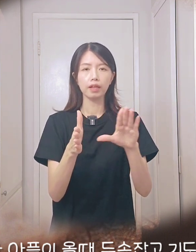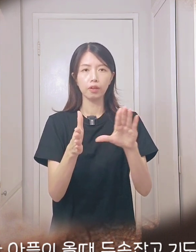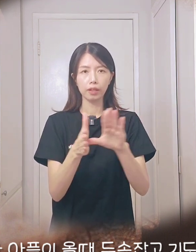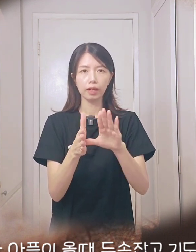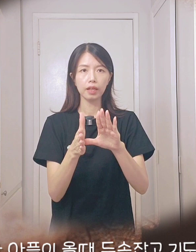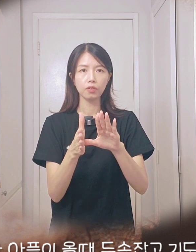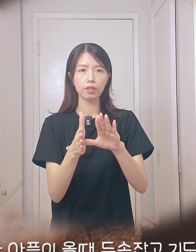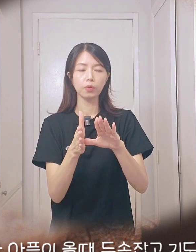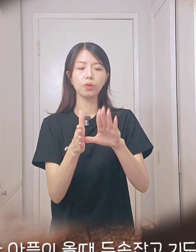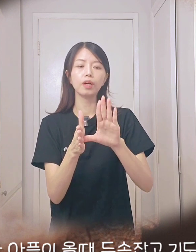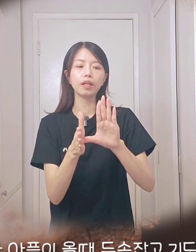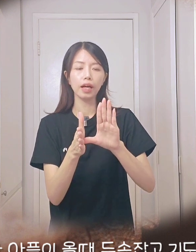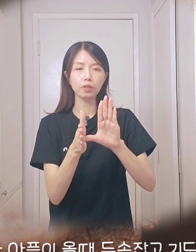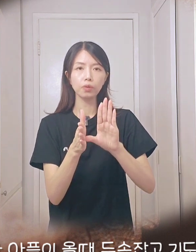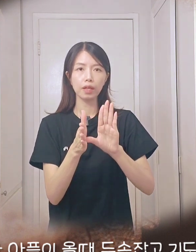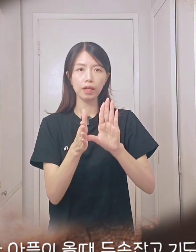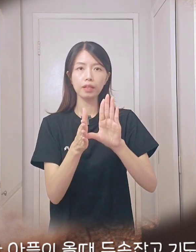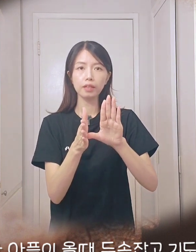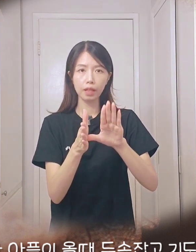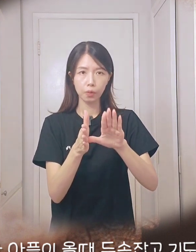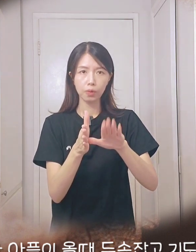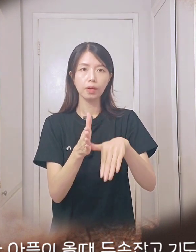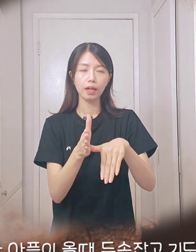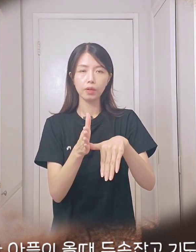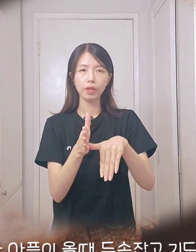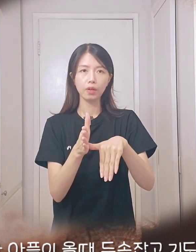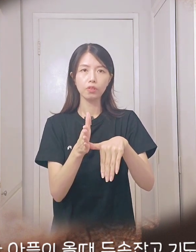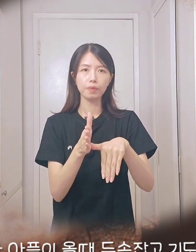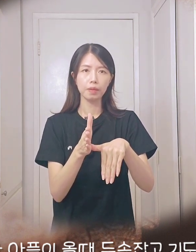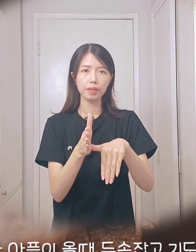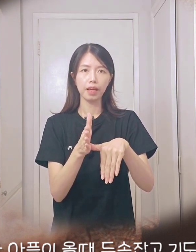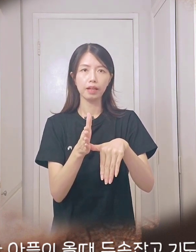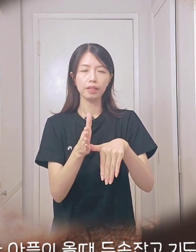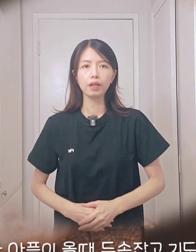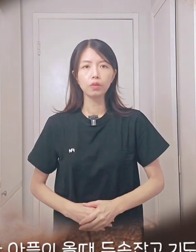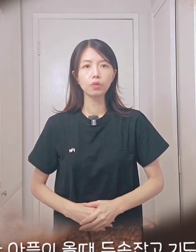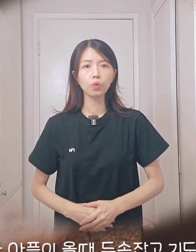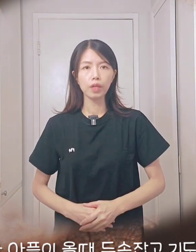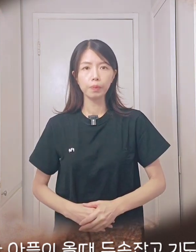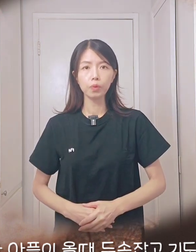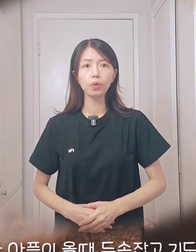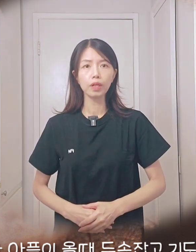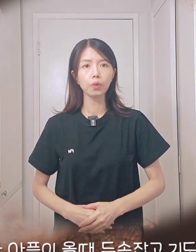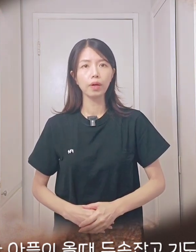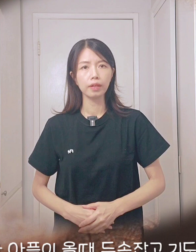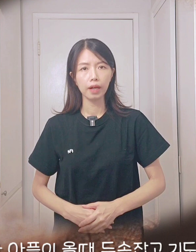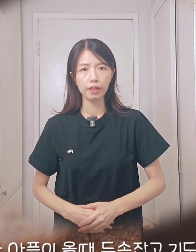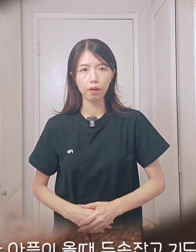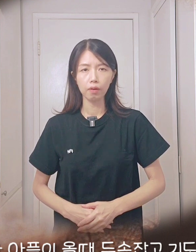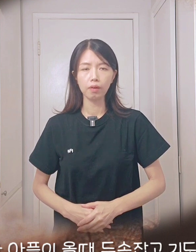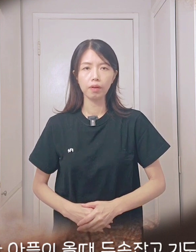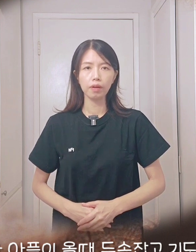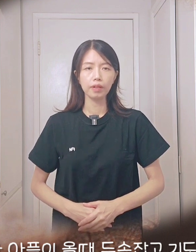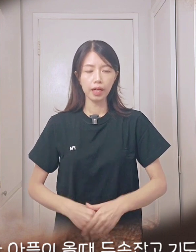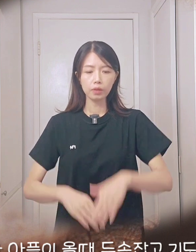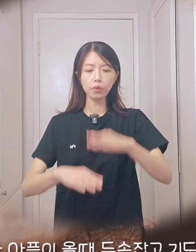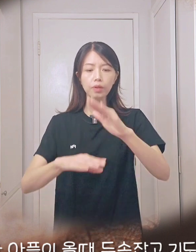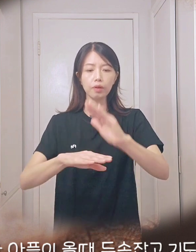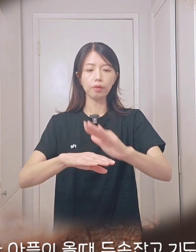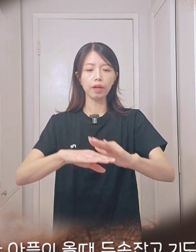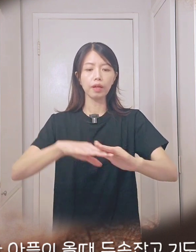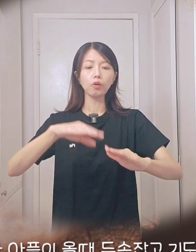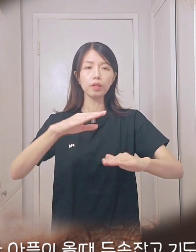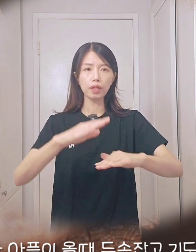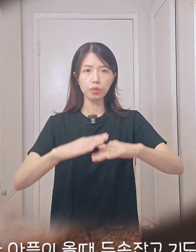바닥에 이렇게 닿게 해주시고 다른 손 4개는 그대로 아래로 내려주시면 됩니다. 두 손 잡고 기도하는 가정.